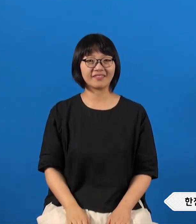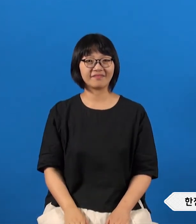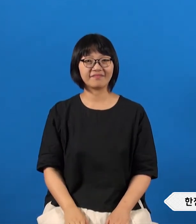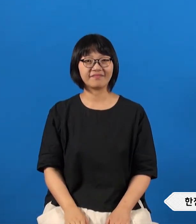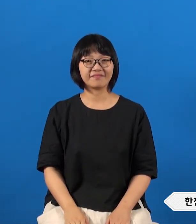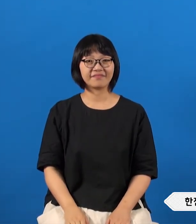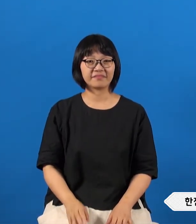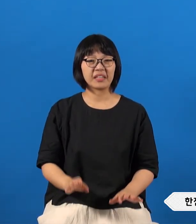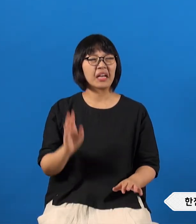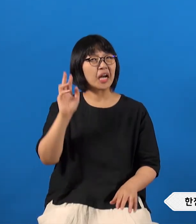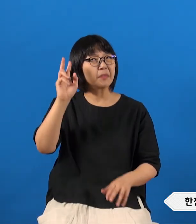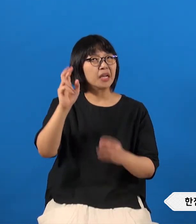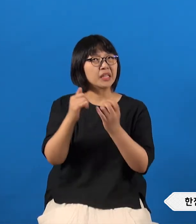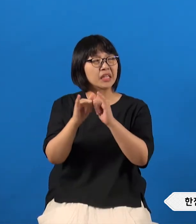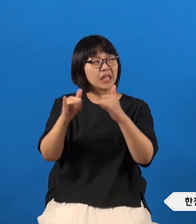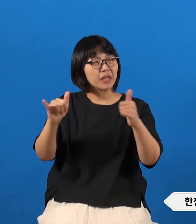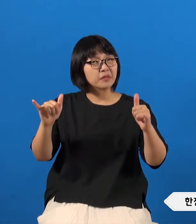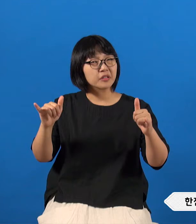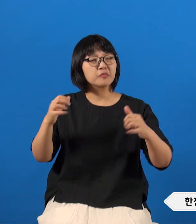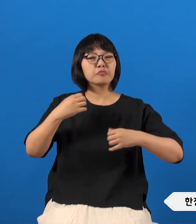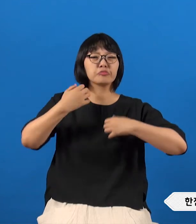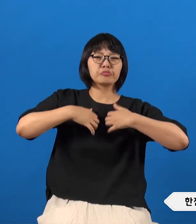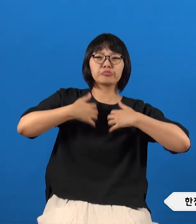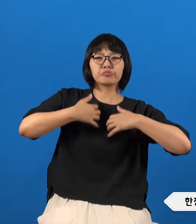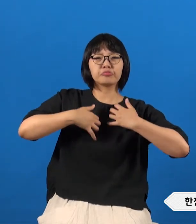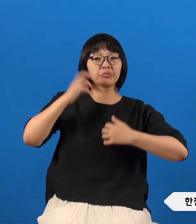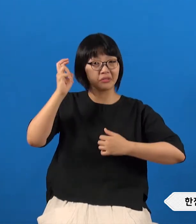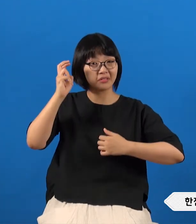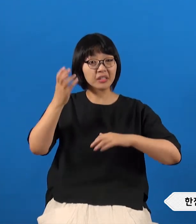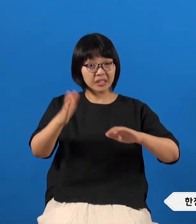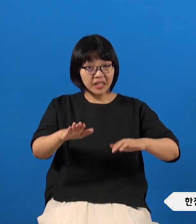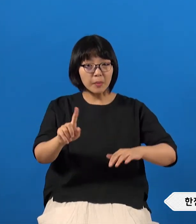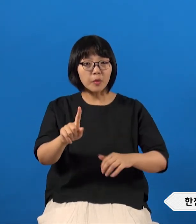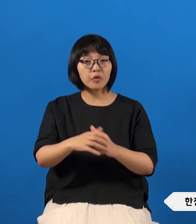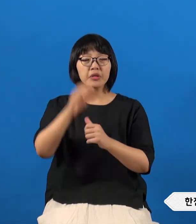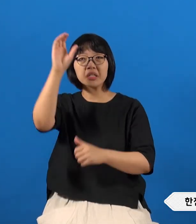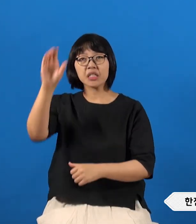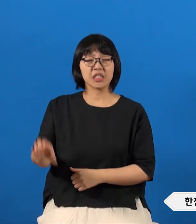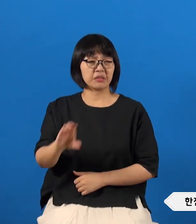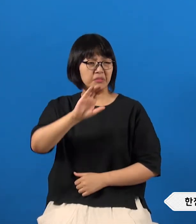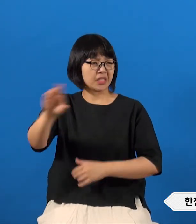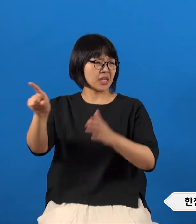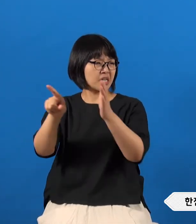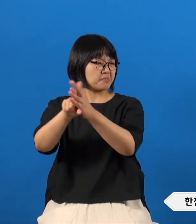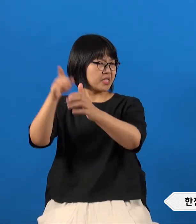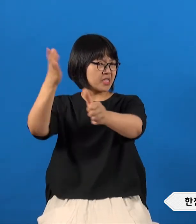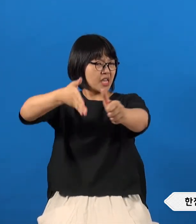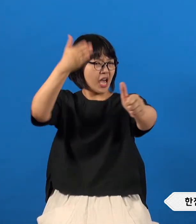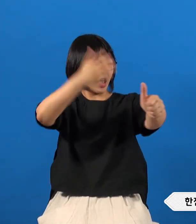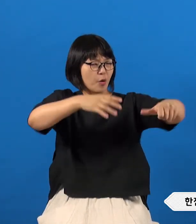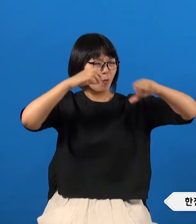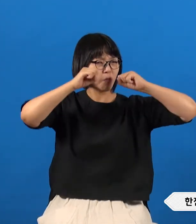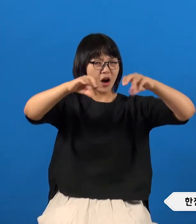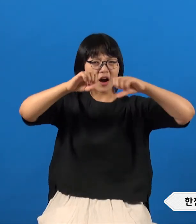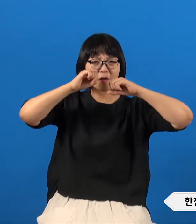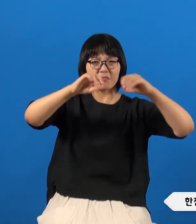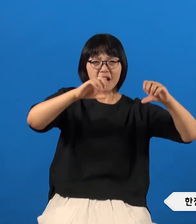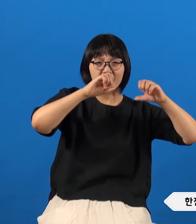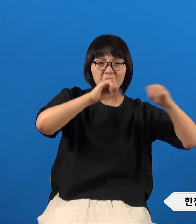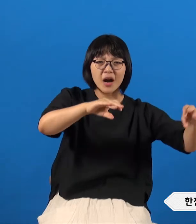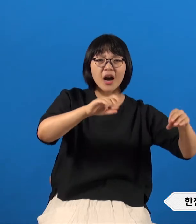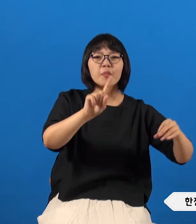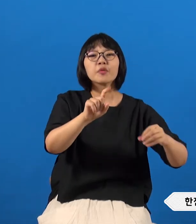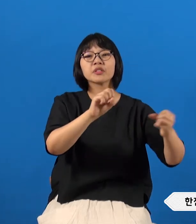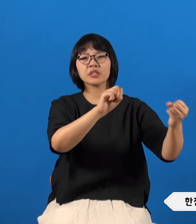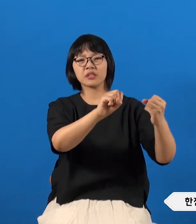바울 사도를 좋아했을 것입니다. 그런데 십자가를 믿으라고 전하기만 하면 사람들이